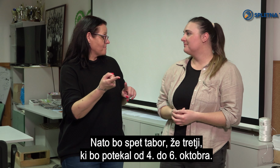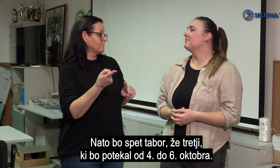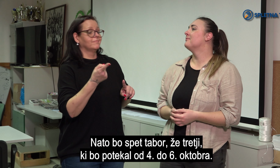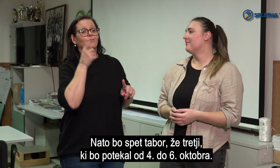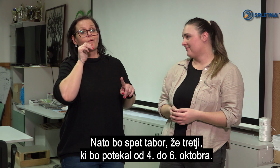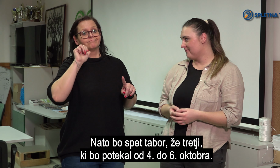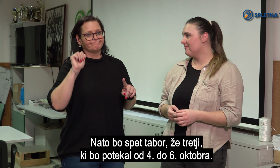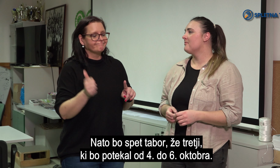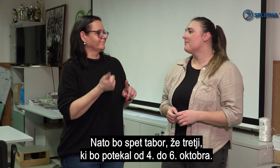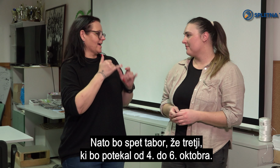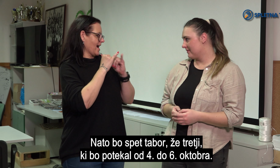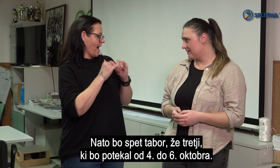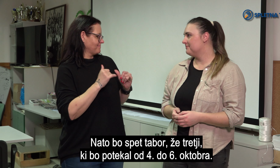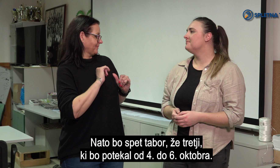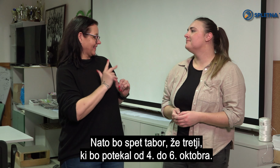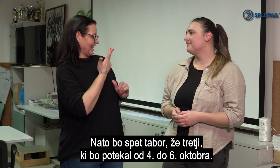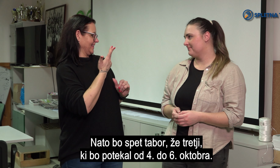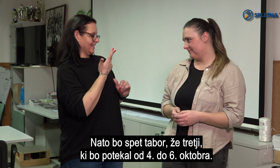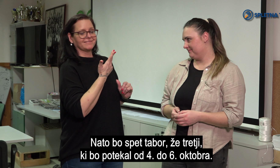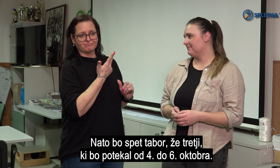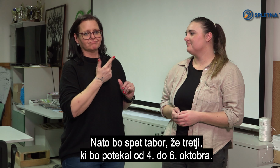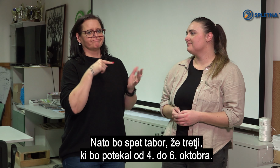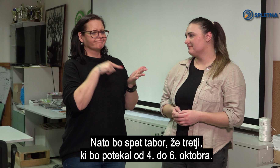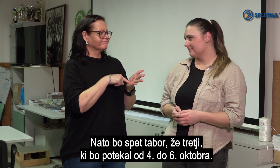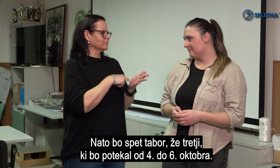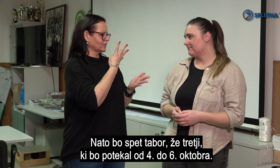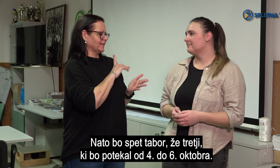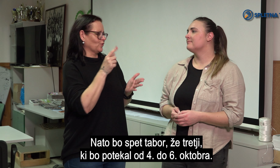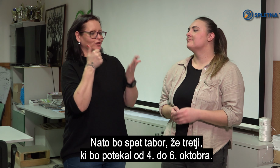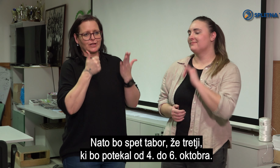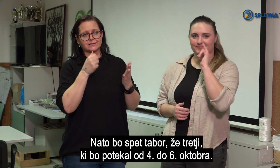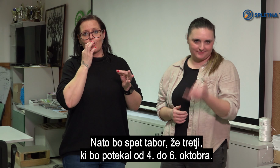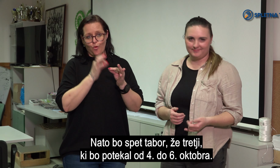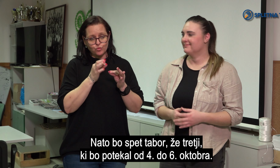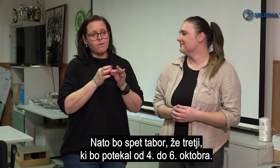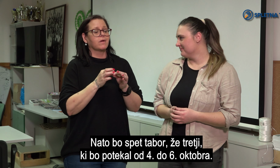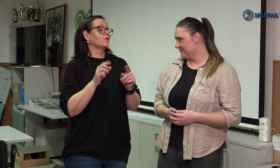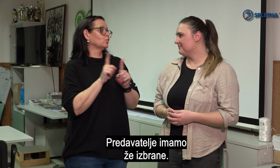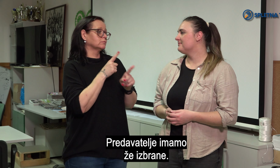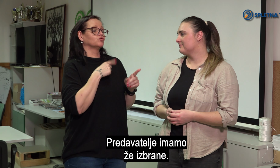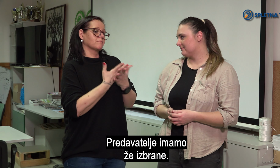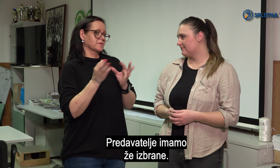Nato bo spet tabor, že tretji, ki bo potekal od 4. do 6. oktobra.